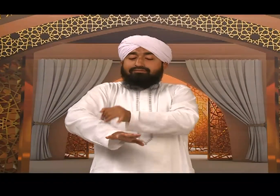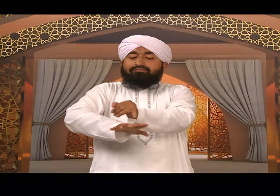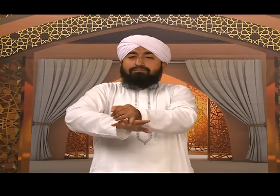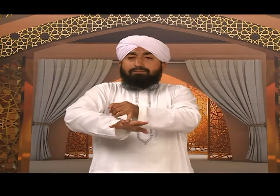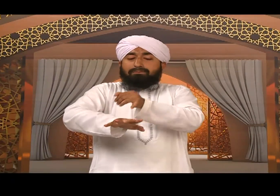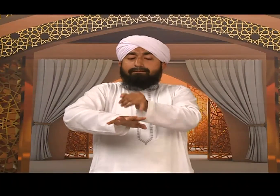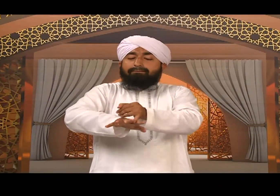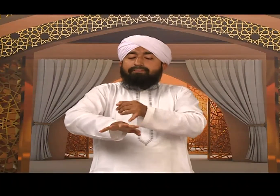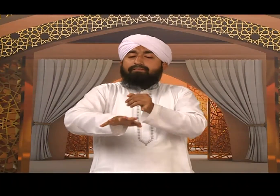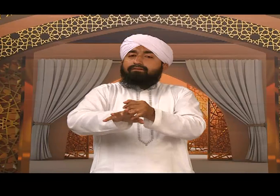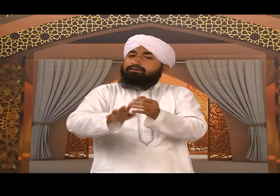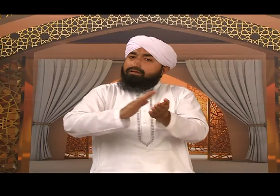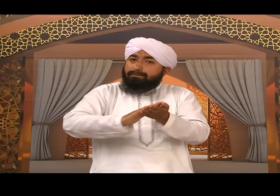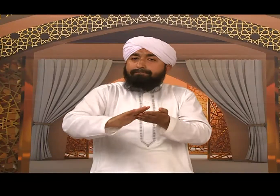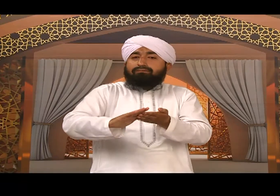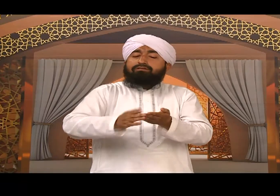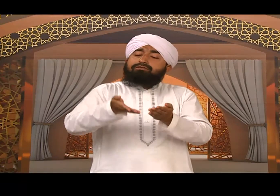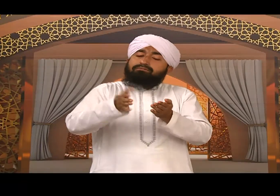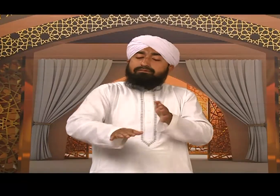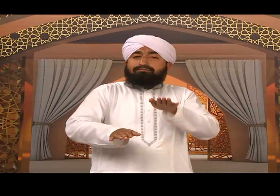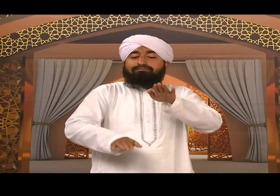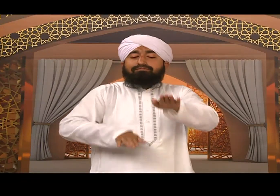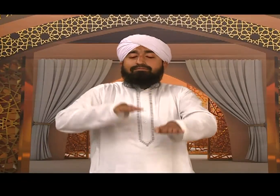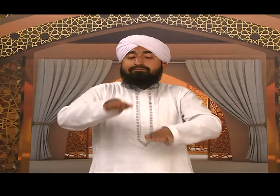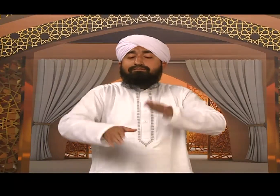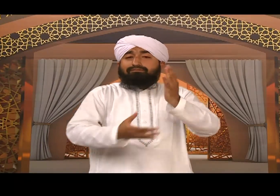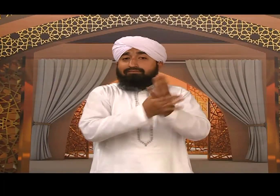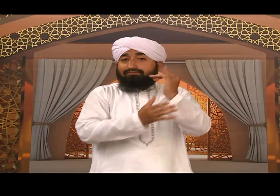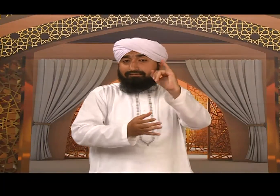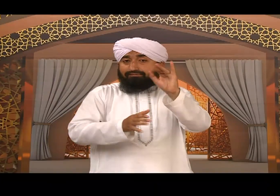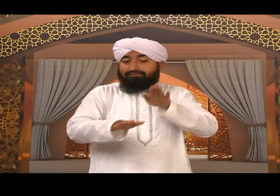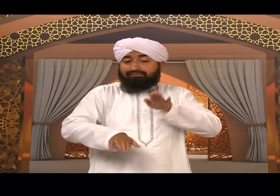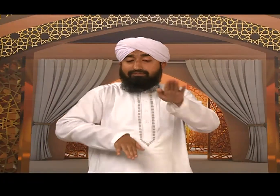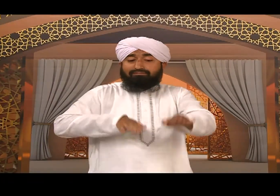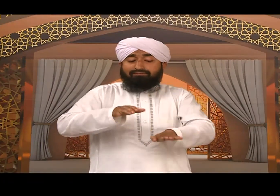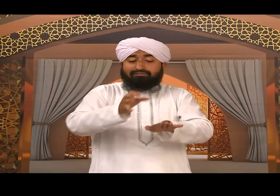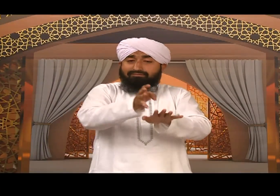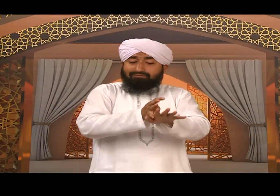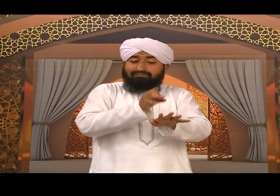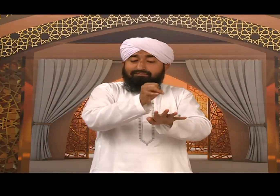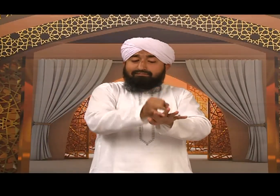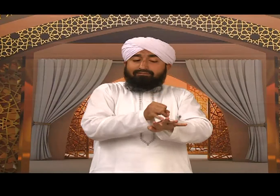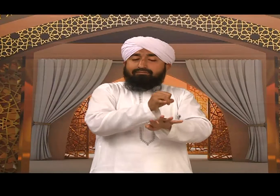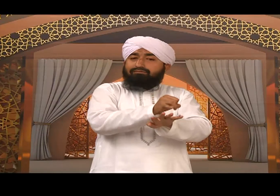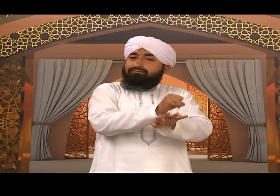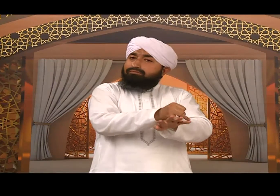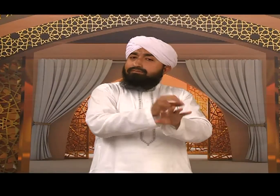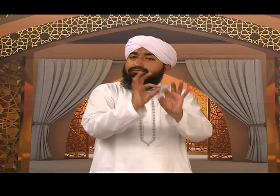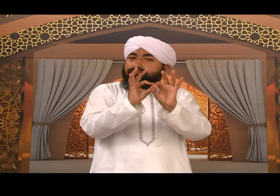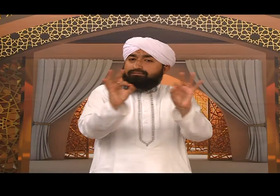خلال شروع کر کے انگوٹھے پر ختم کیجیے اور الٹے ہی ہاتھ کی چھنگلیاں سے الٹے پاؤں کے انگوٹھے سے شروع کر کے چھنگلیاں پر ختم